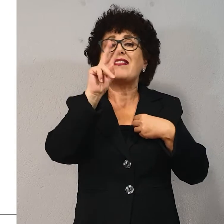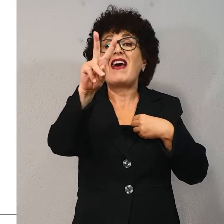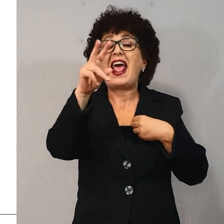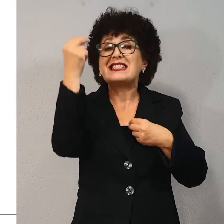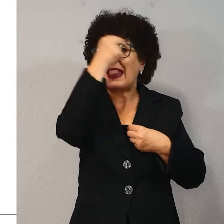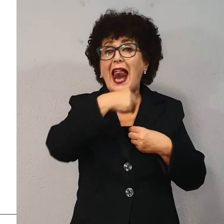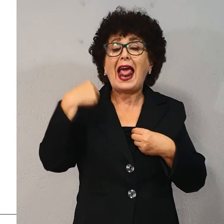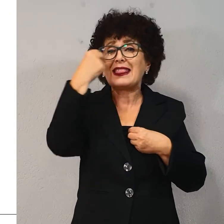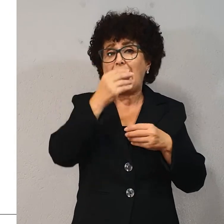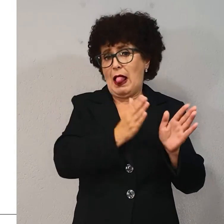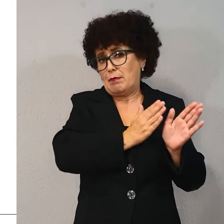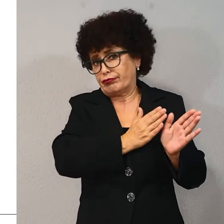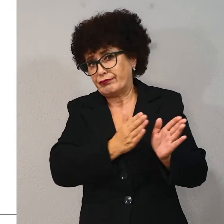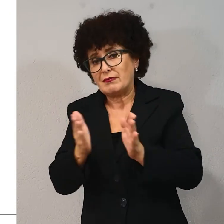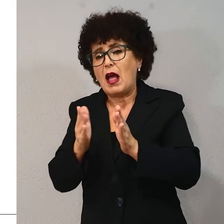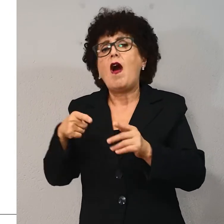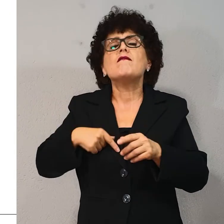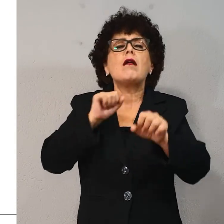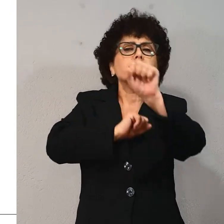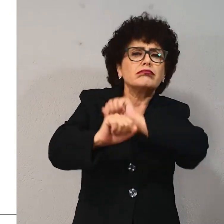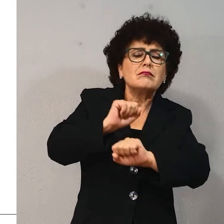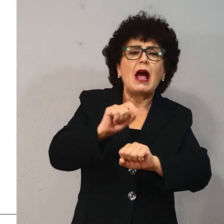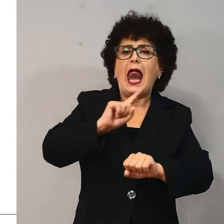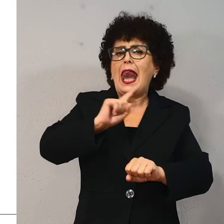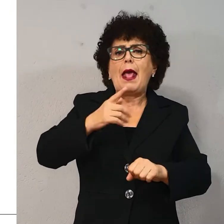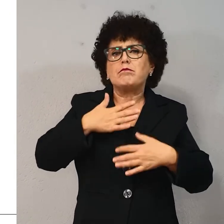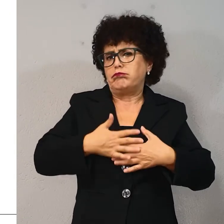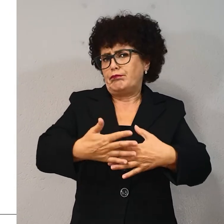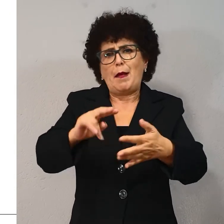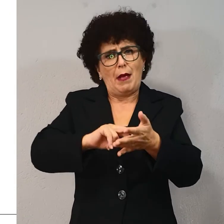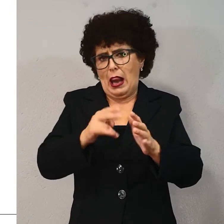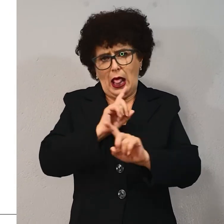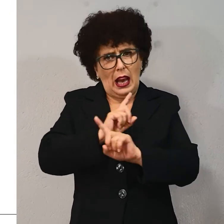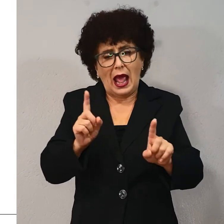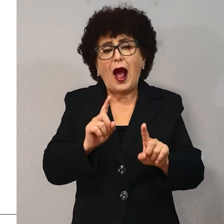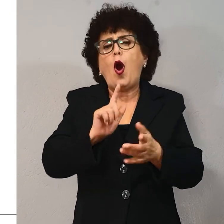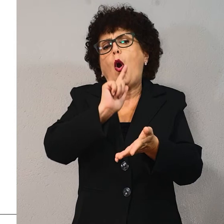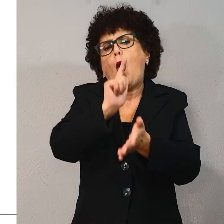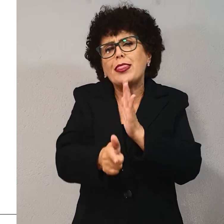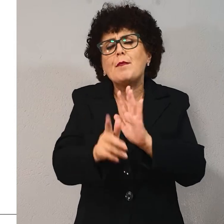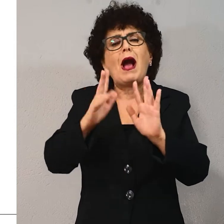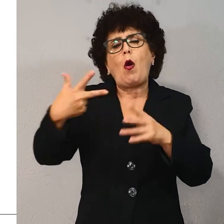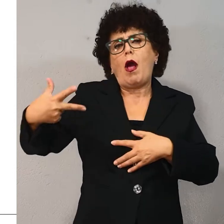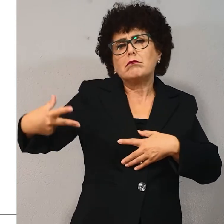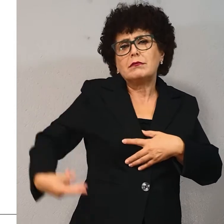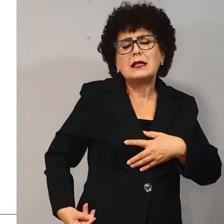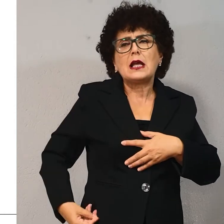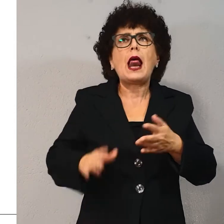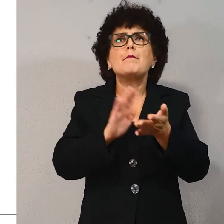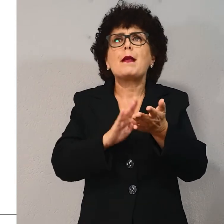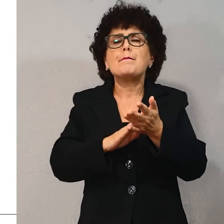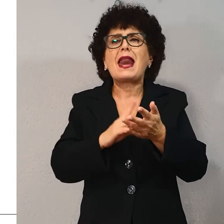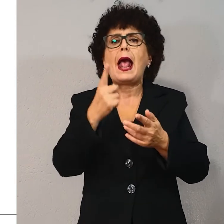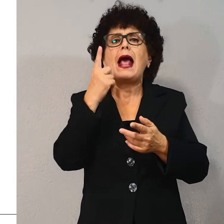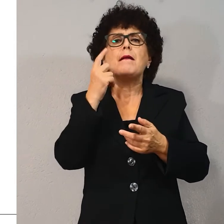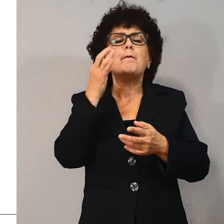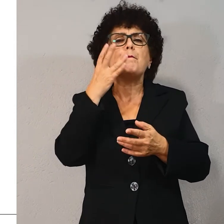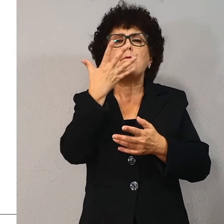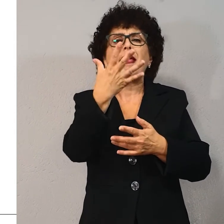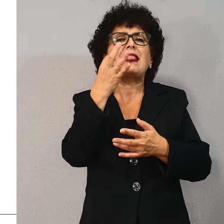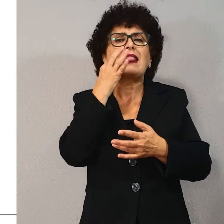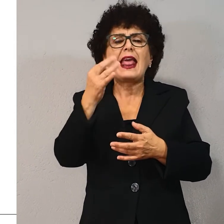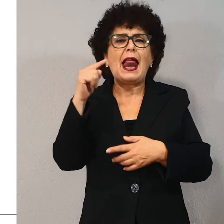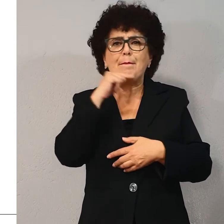недели. Штитат од непланирана бременост веднаш, доколку инекцијата се прими во првите 5 дена од